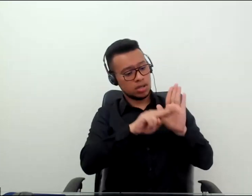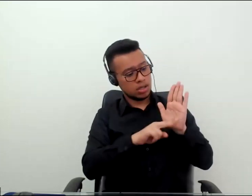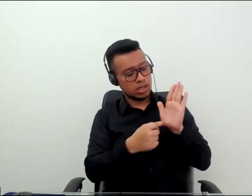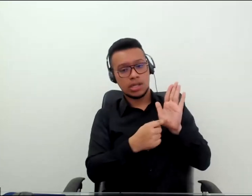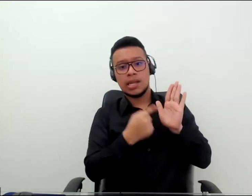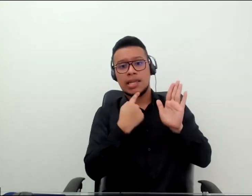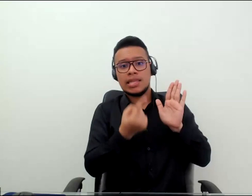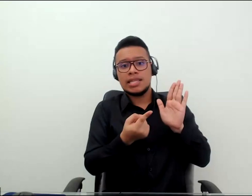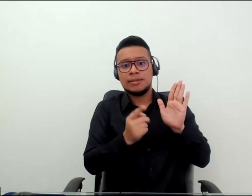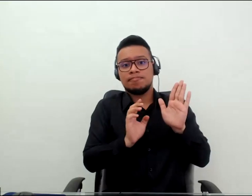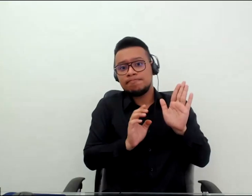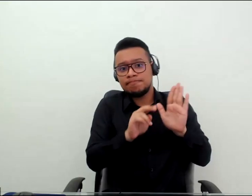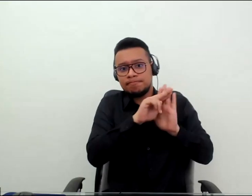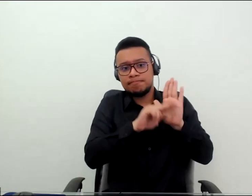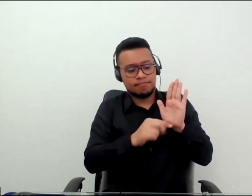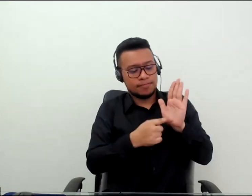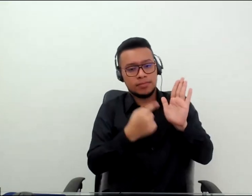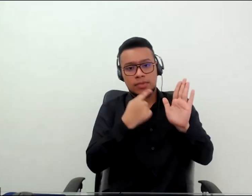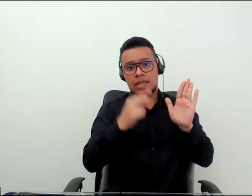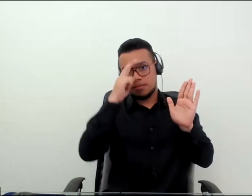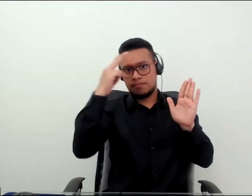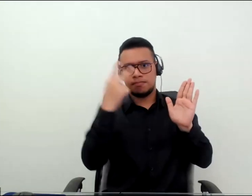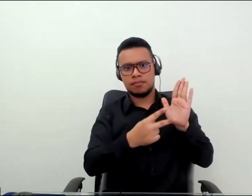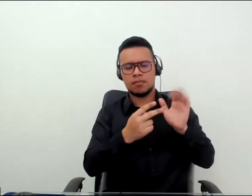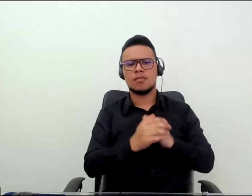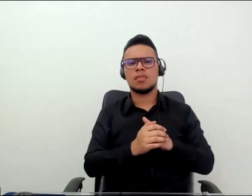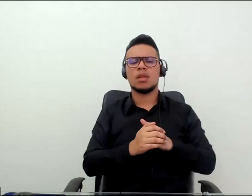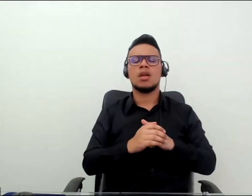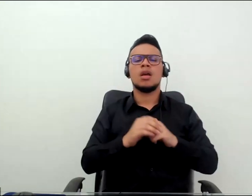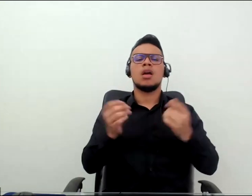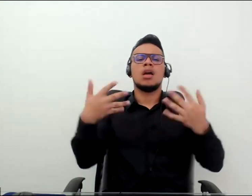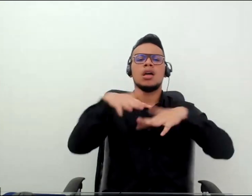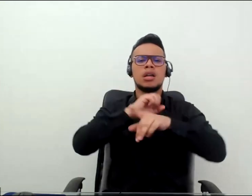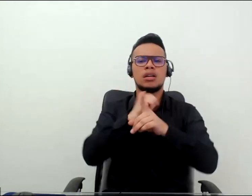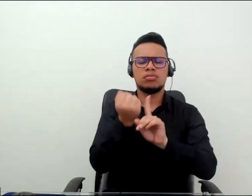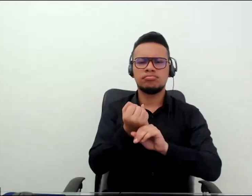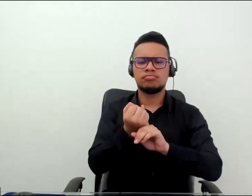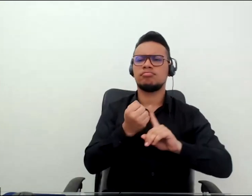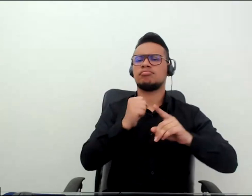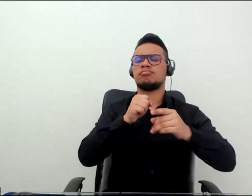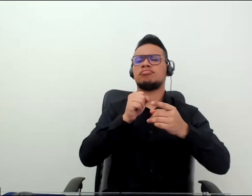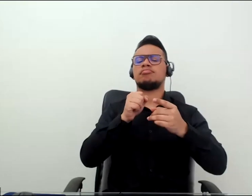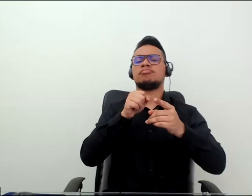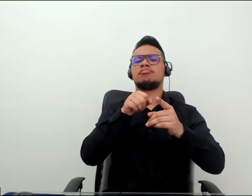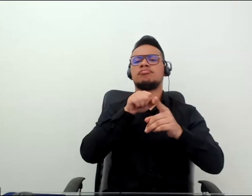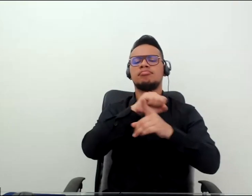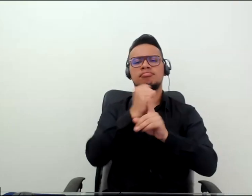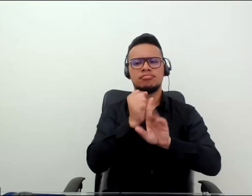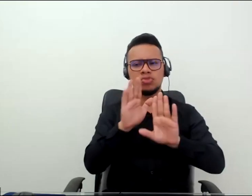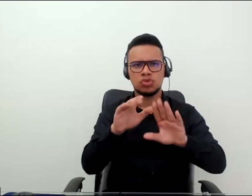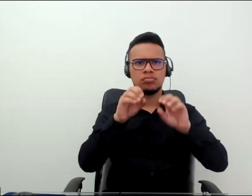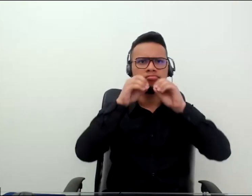debemos cumplirlo hoy en día se hacen anuncios a través de las redes de los medios de comunicación de diferentes instancias gubernamentales